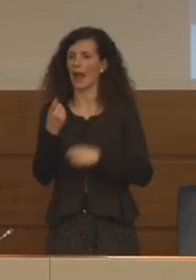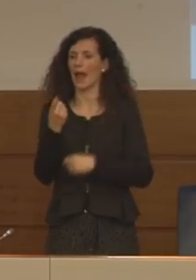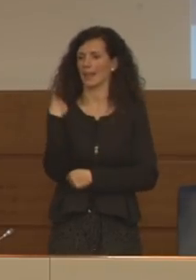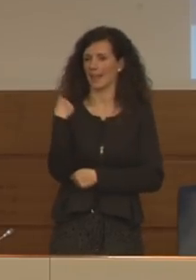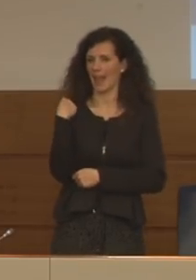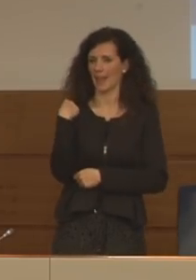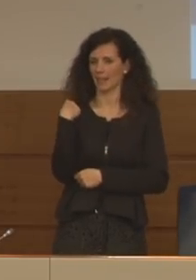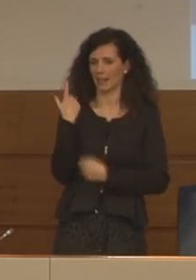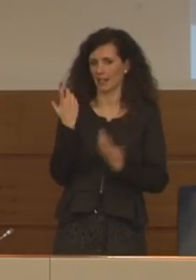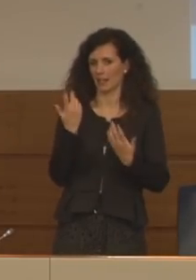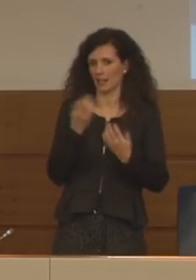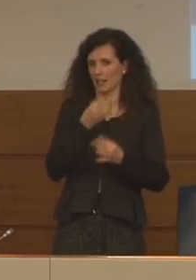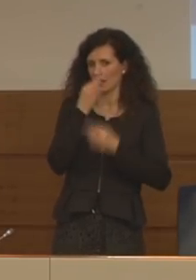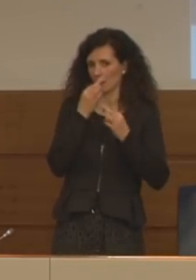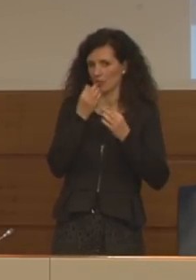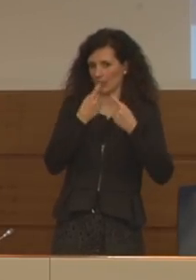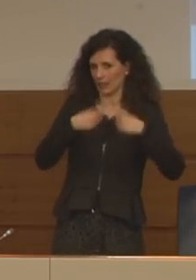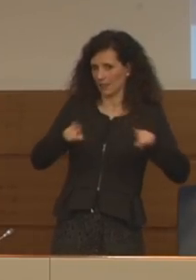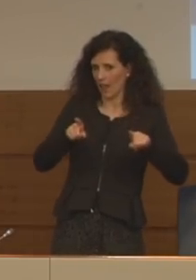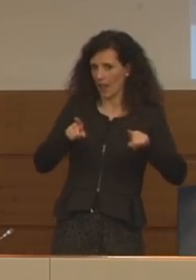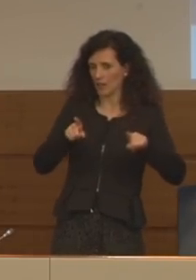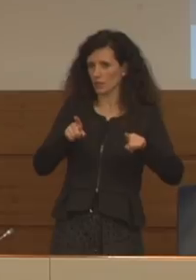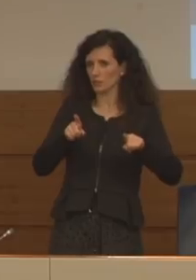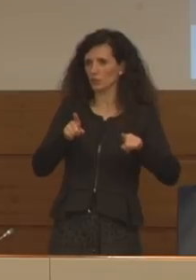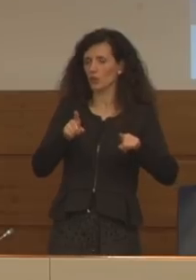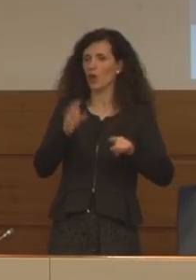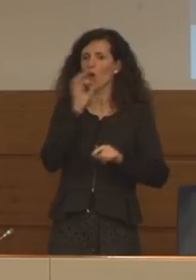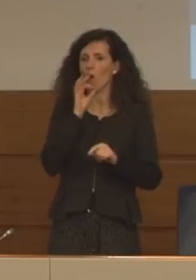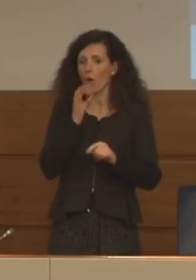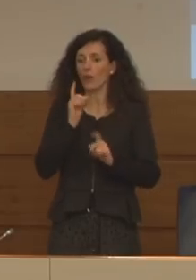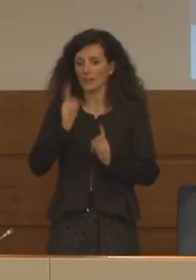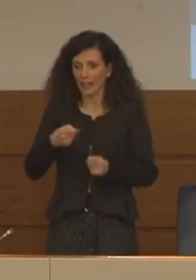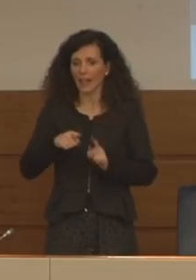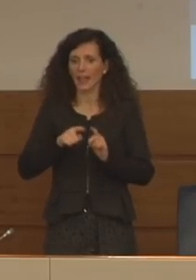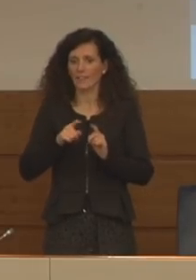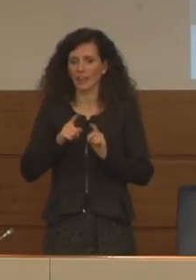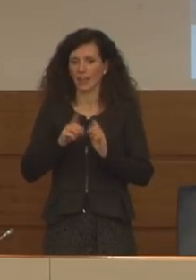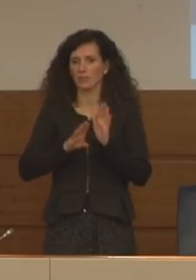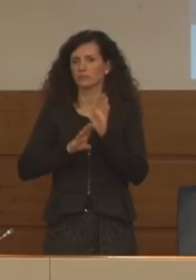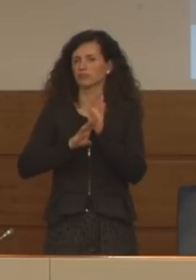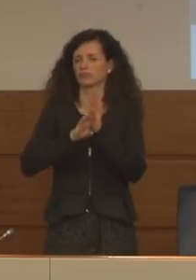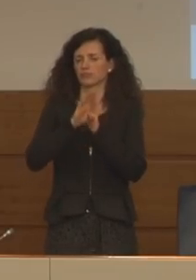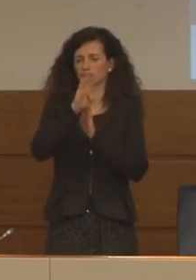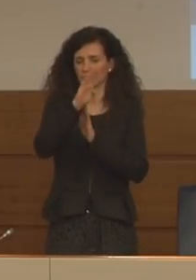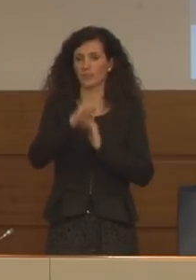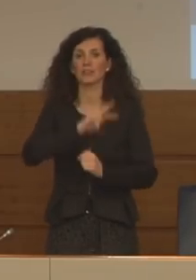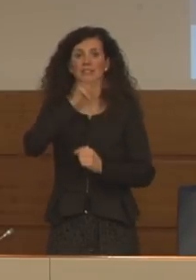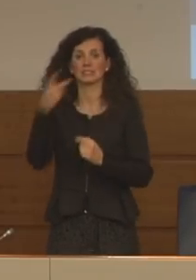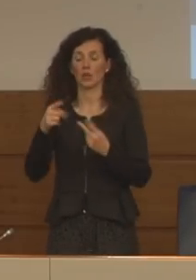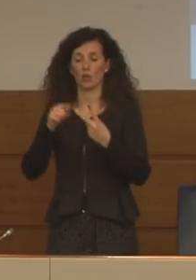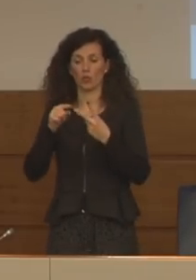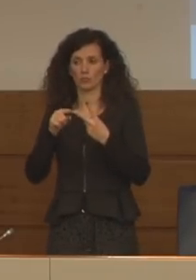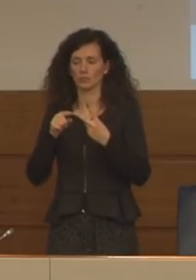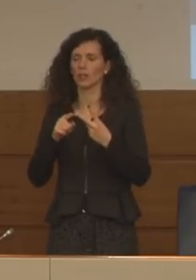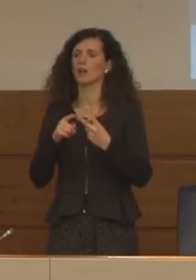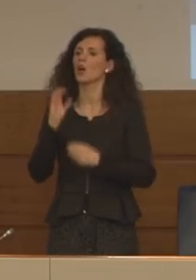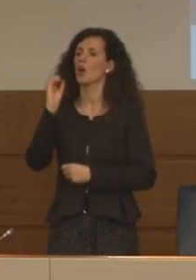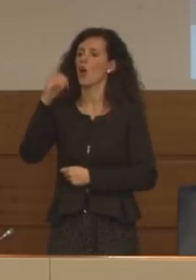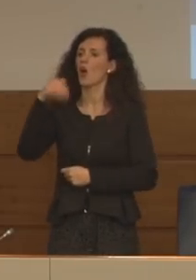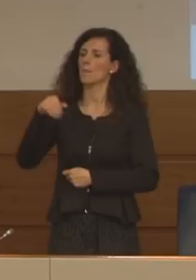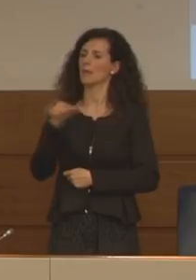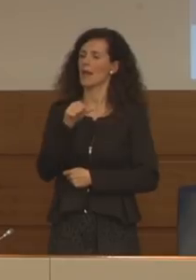nell'ambito della crescita costante fino ad arrivare al picco l'altra domanda che volevo fare era se lo ms ritiene che